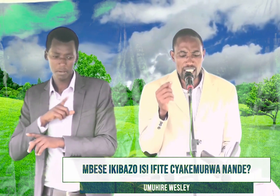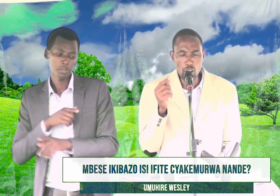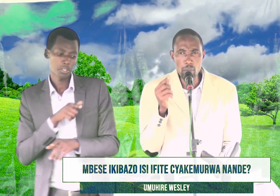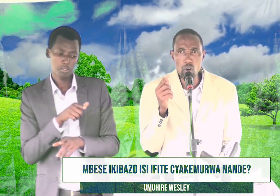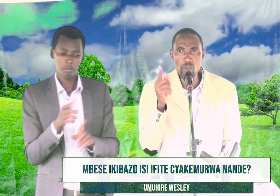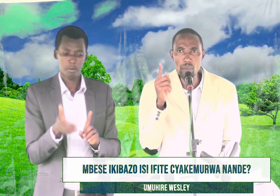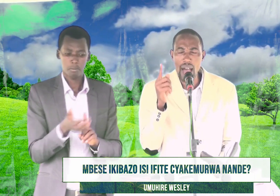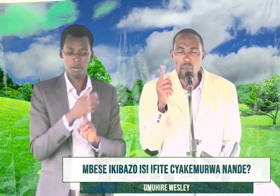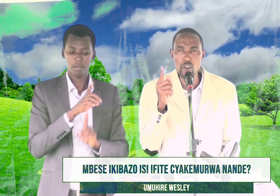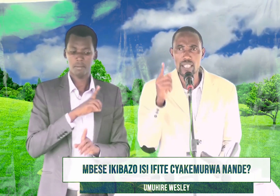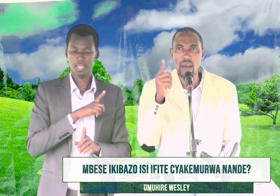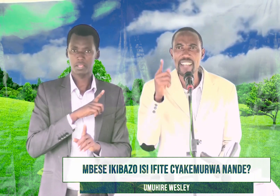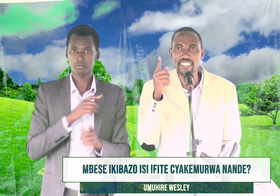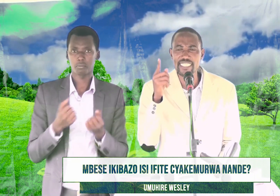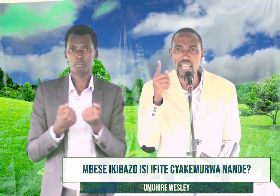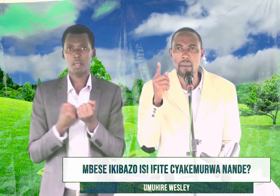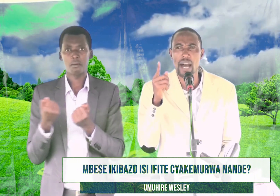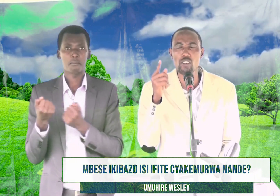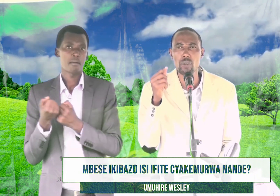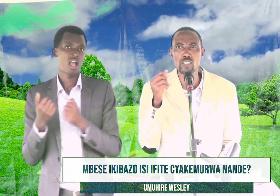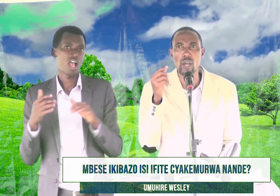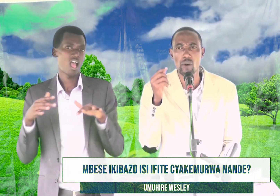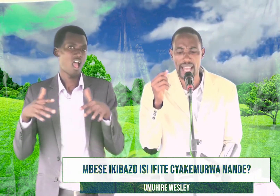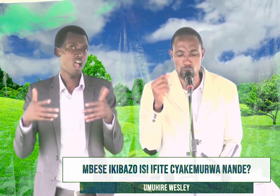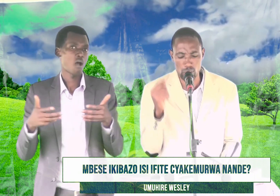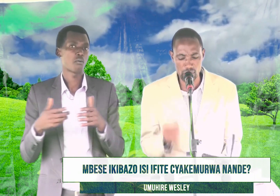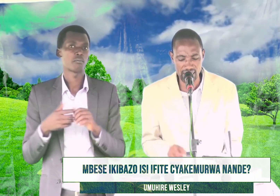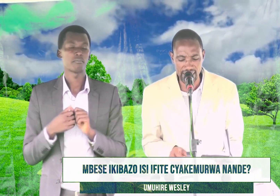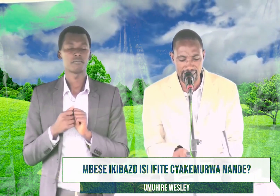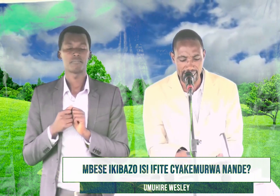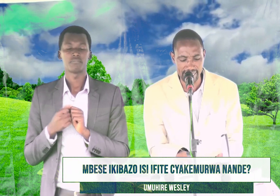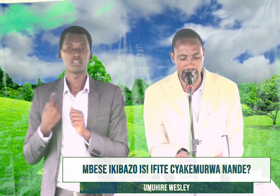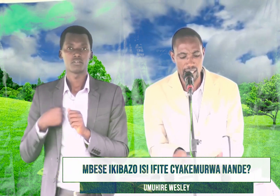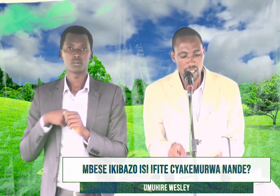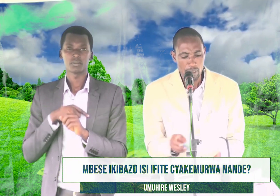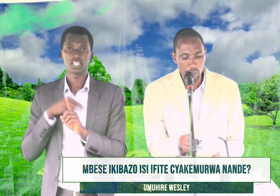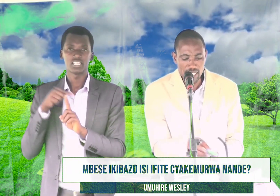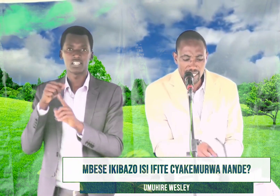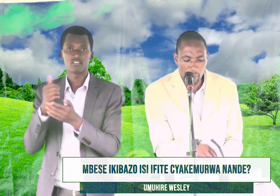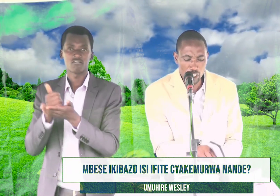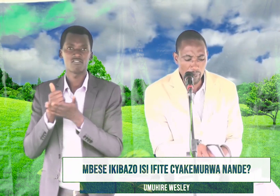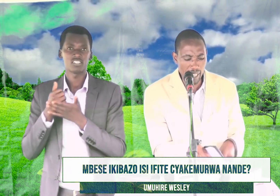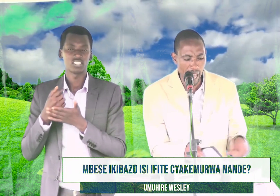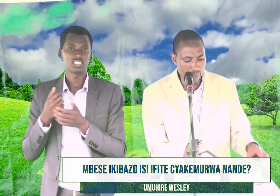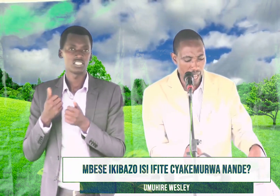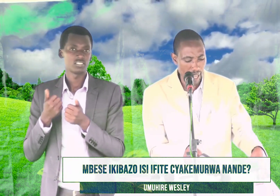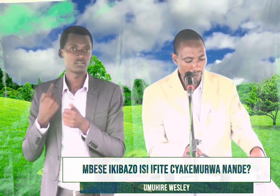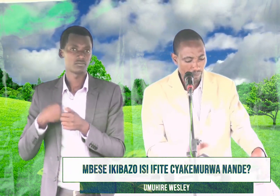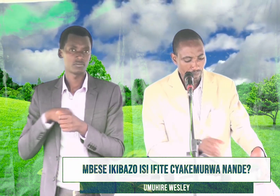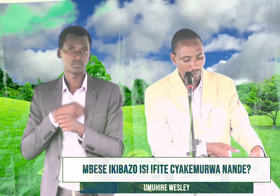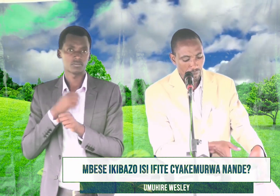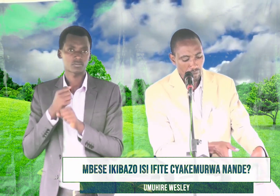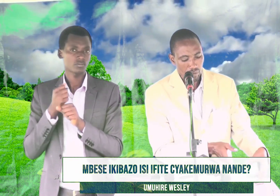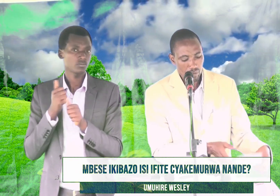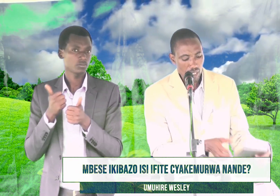Ndashaka kugira ngo mwumve impamvu Imana igishyira aba bantu muri twe ngo natwe tugirire neza. Mu gitabo cy'ibihamya